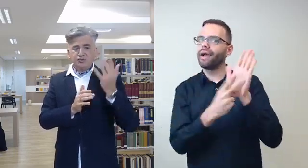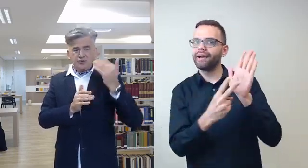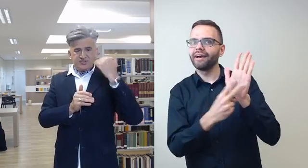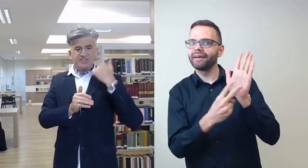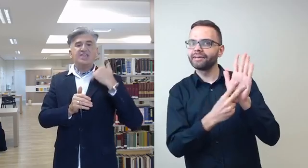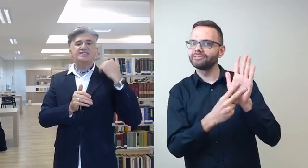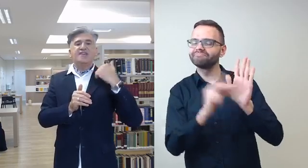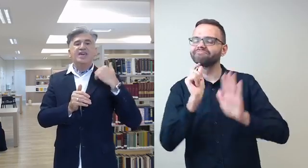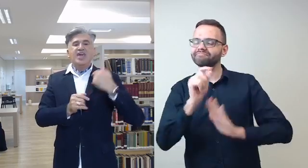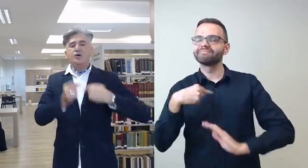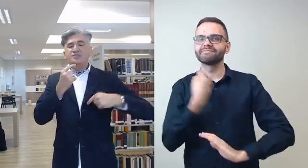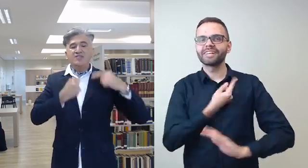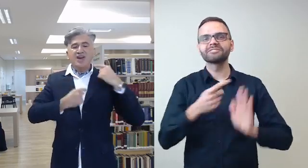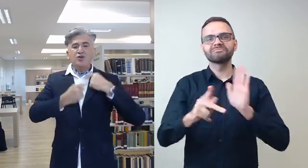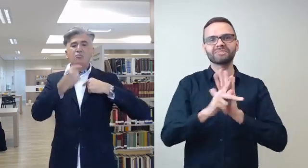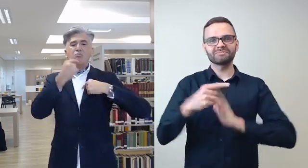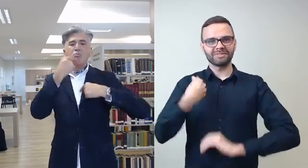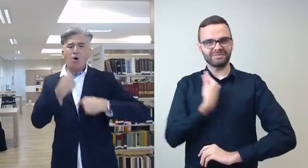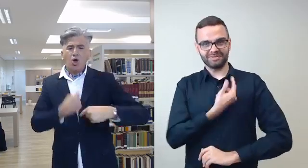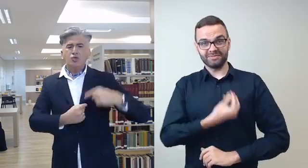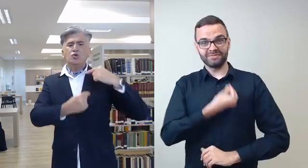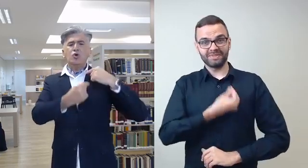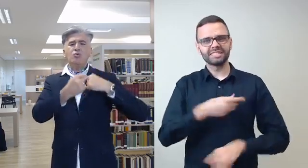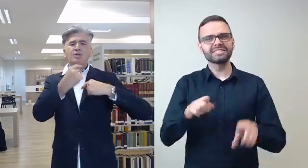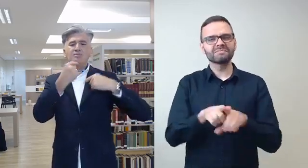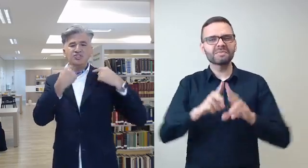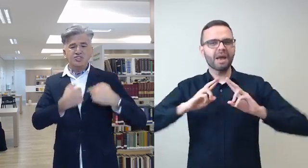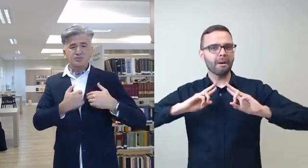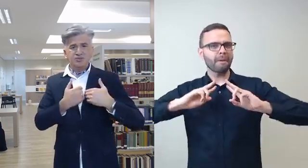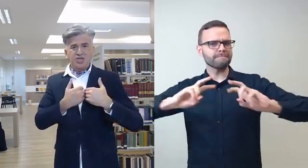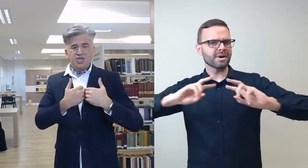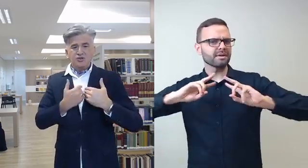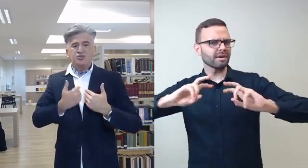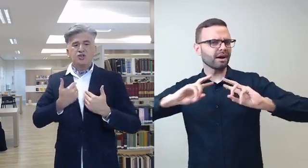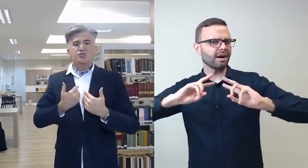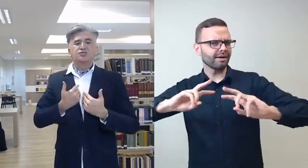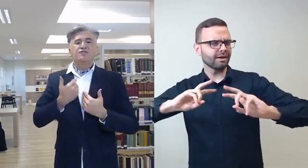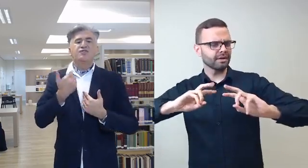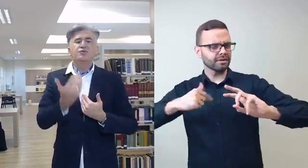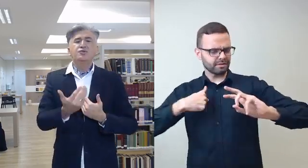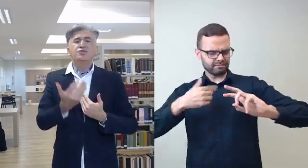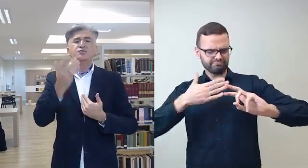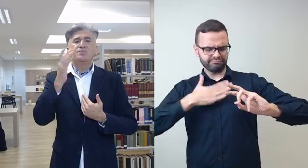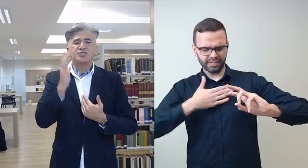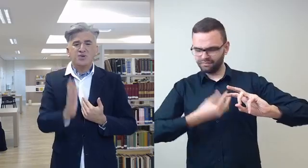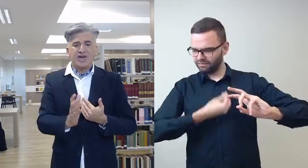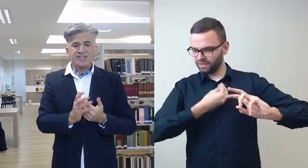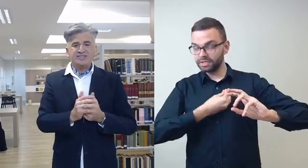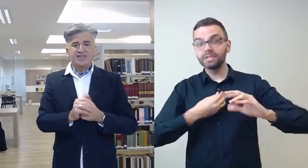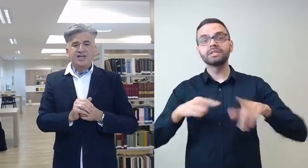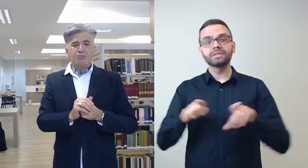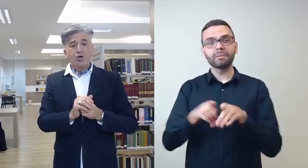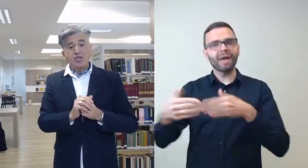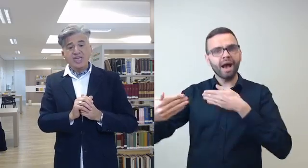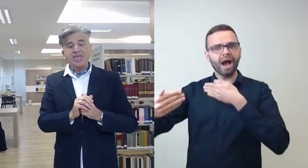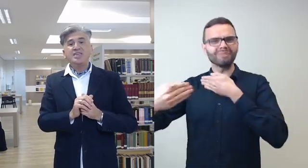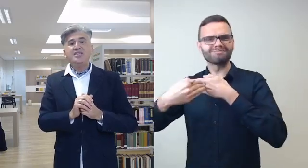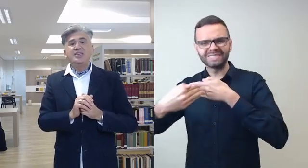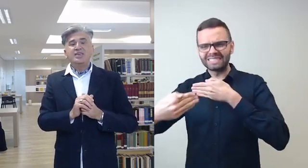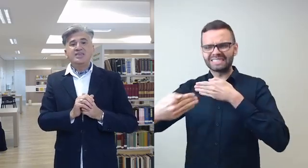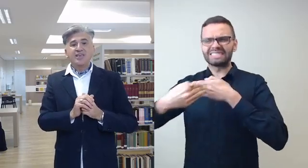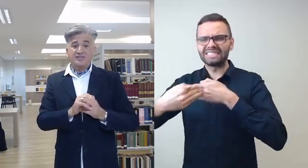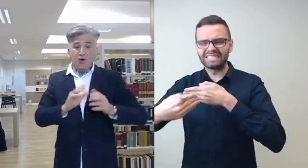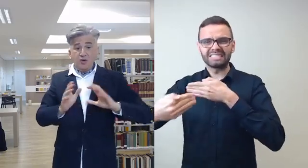da autoconsciência é observar o modo como permitimos que os nossos filtros pessoais